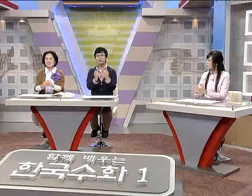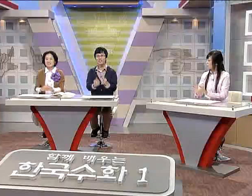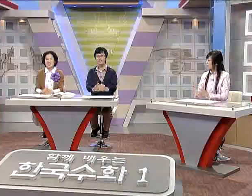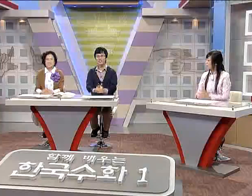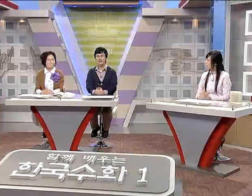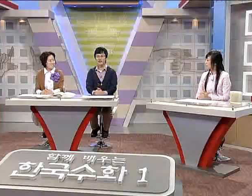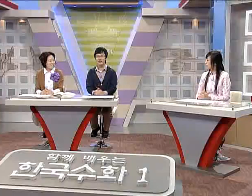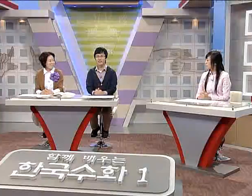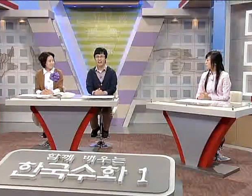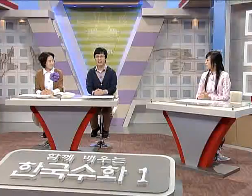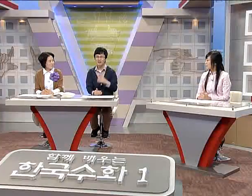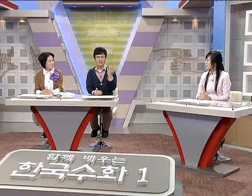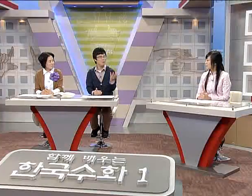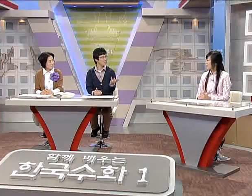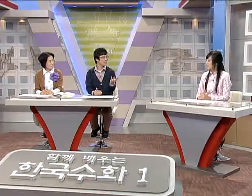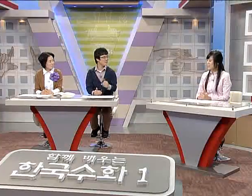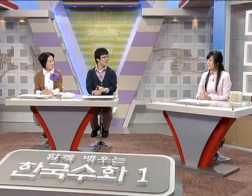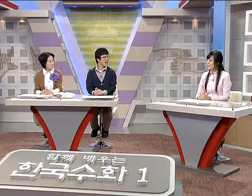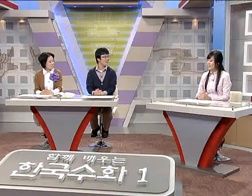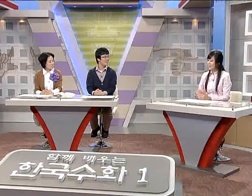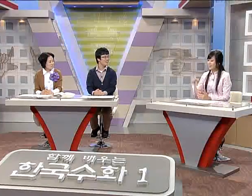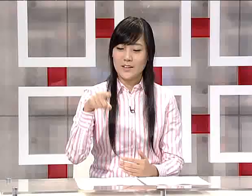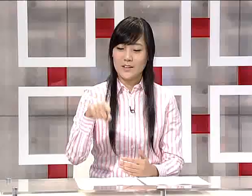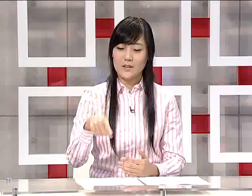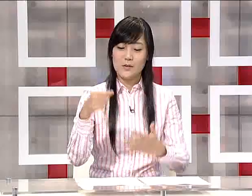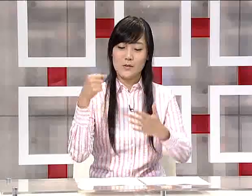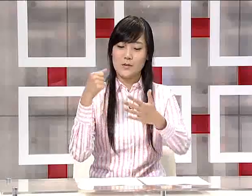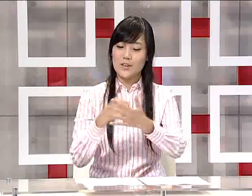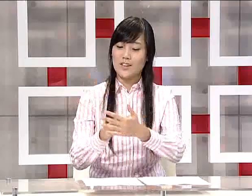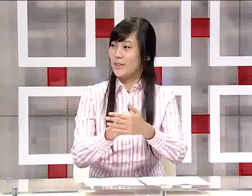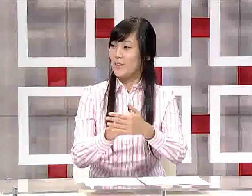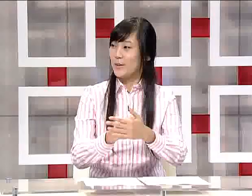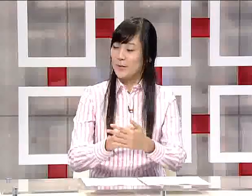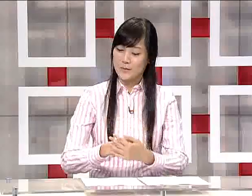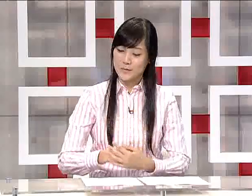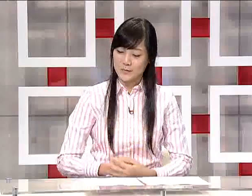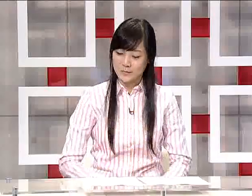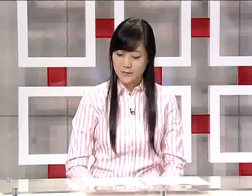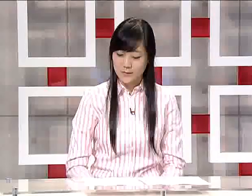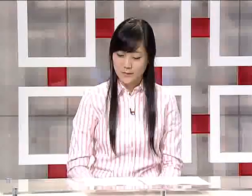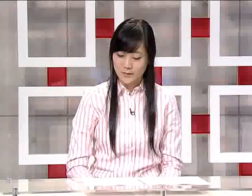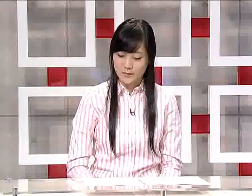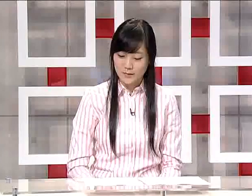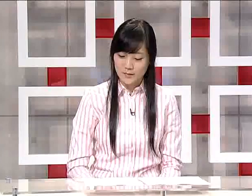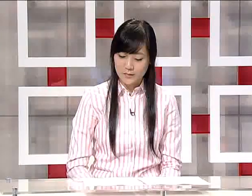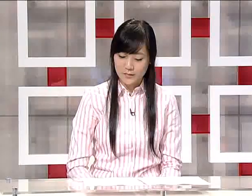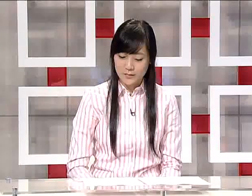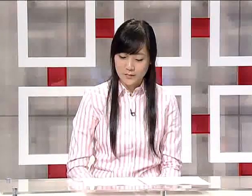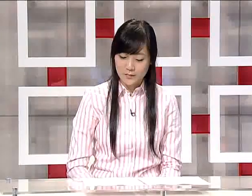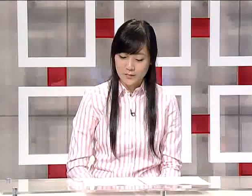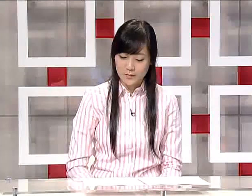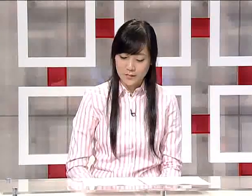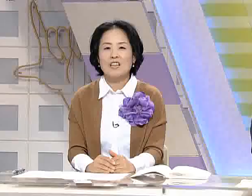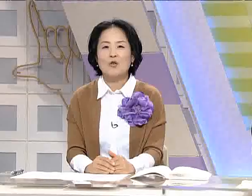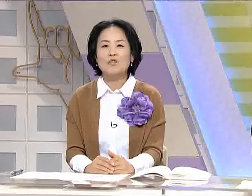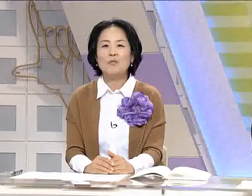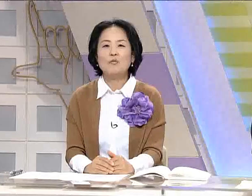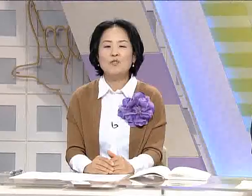효롱 학생이 쉬우니까 한번 해보시겠습니다. 이걸로 하겠어요. 네, 잘하셨습니다. 자, 오늘 본문